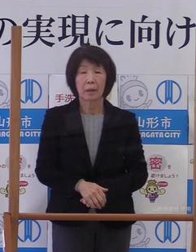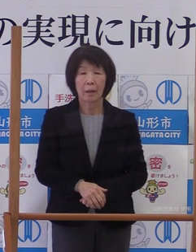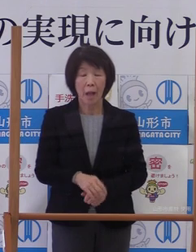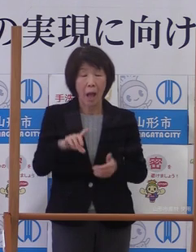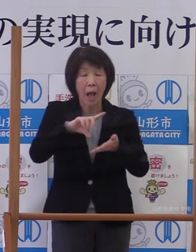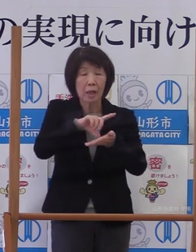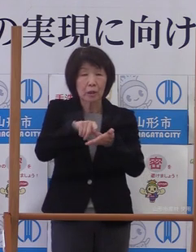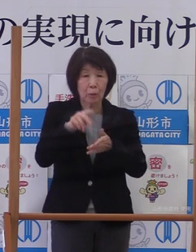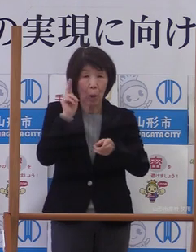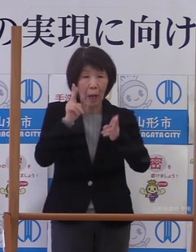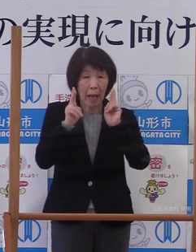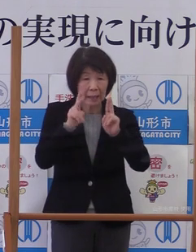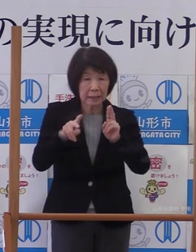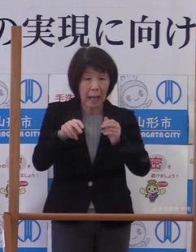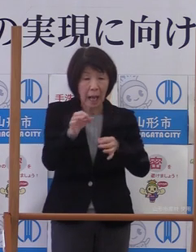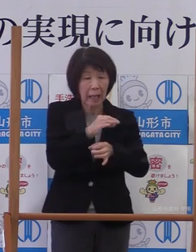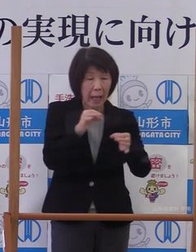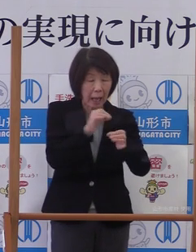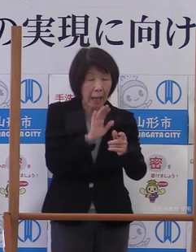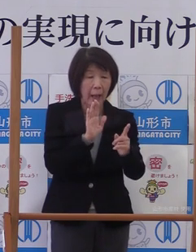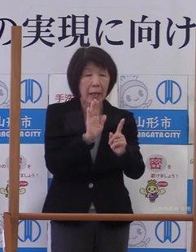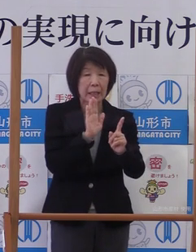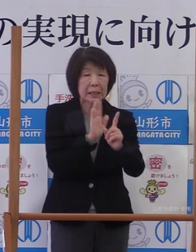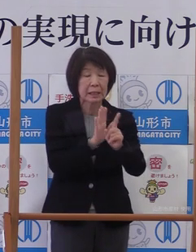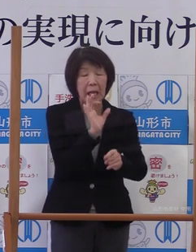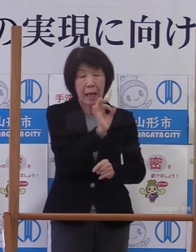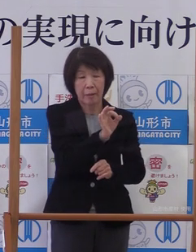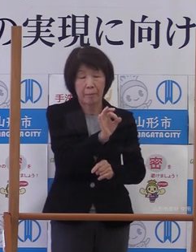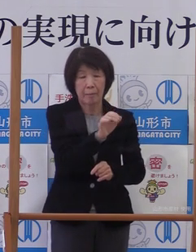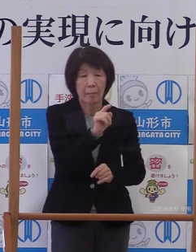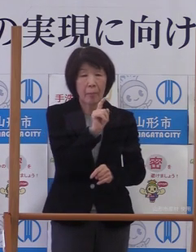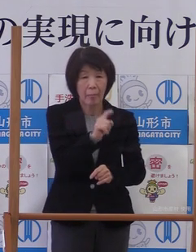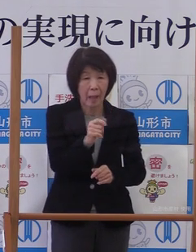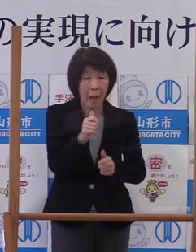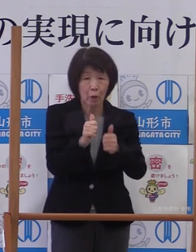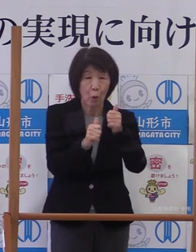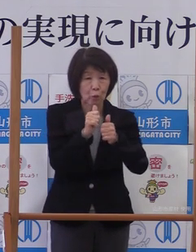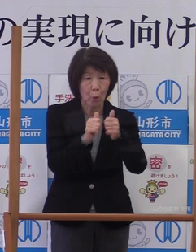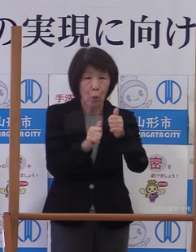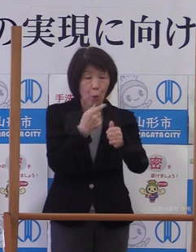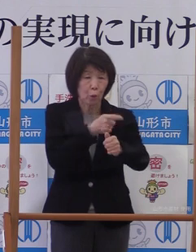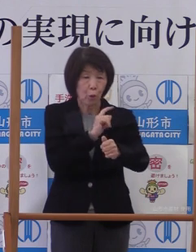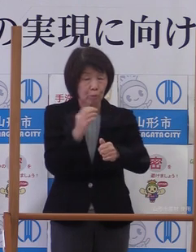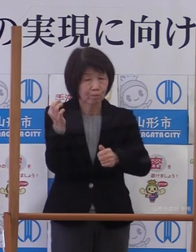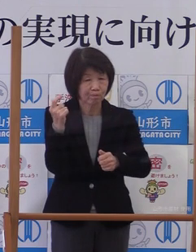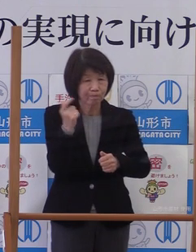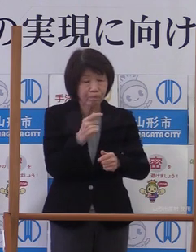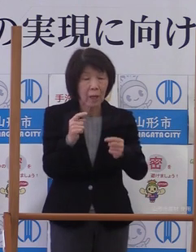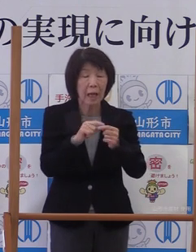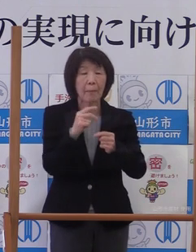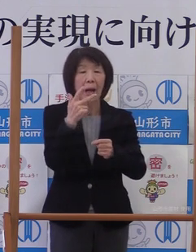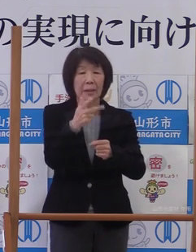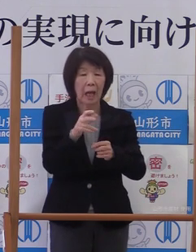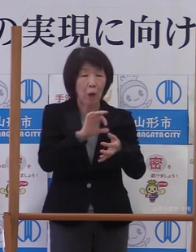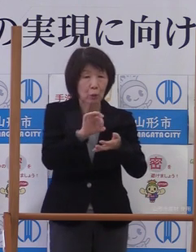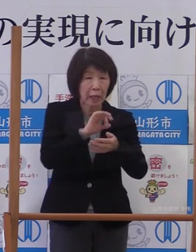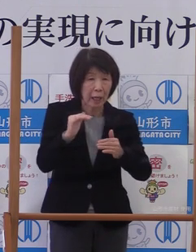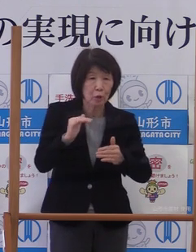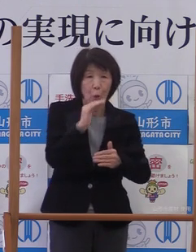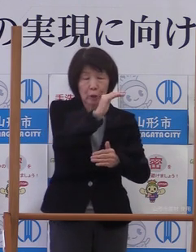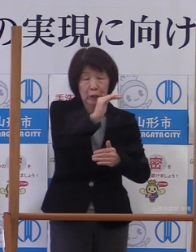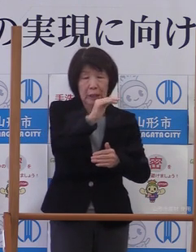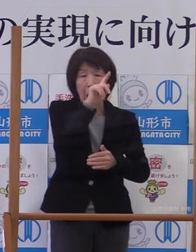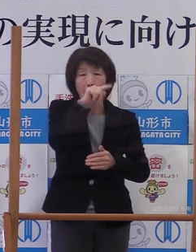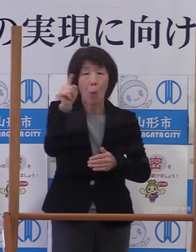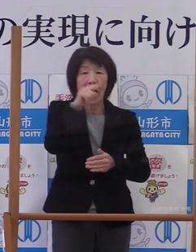地元企業の経営支援につきましては、地元企業の競争力強化として、山形市売上増進支援セン